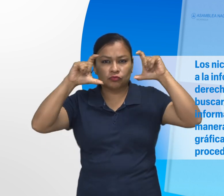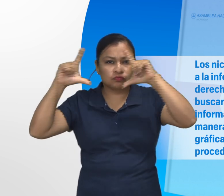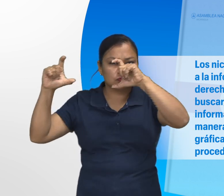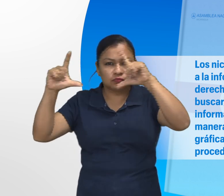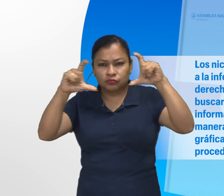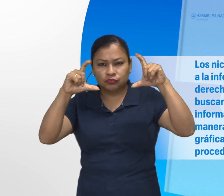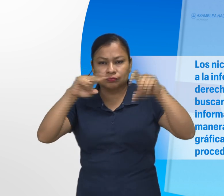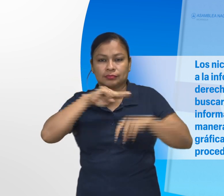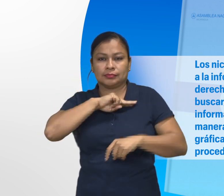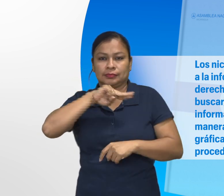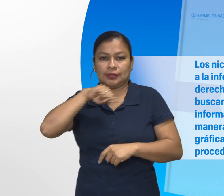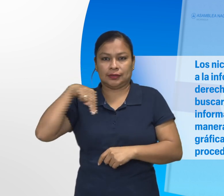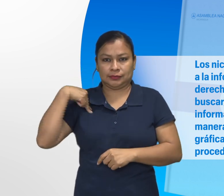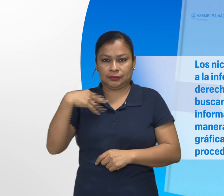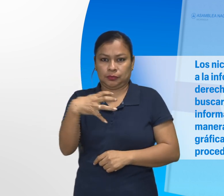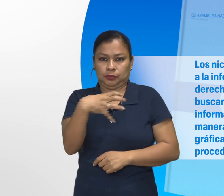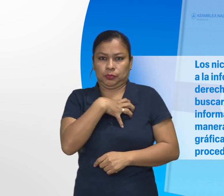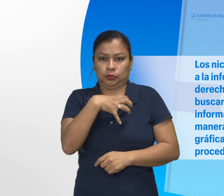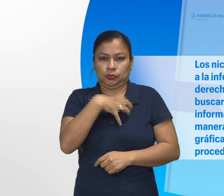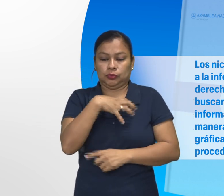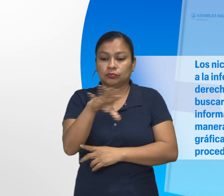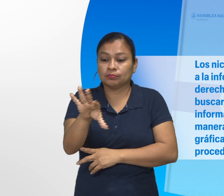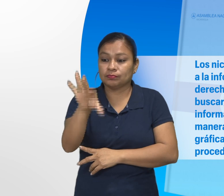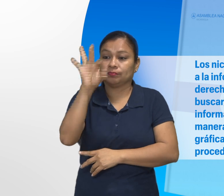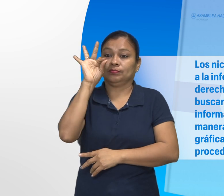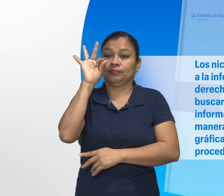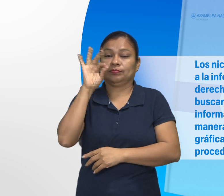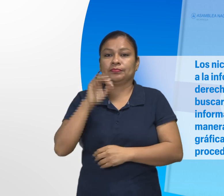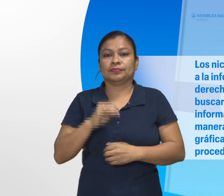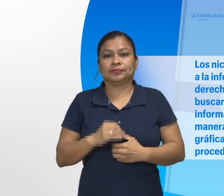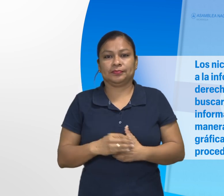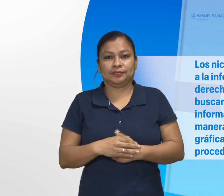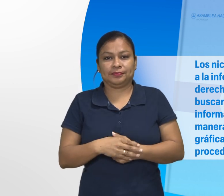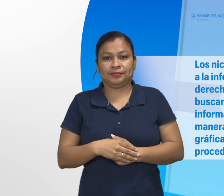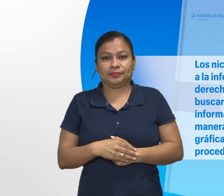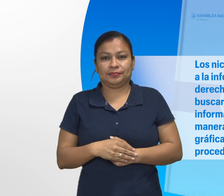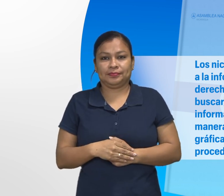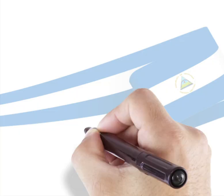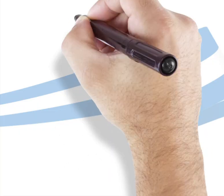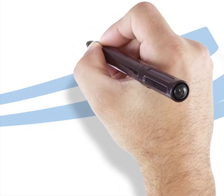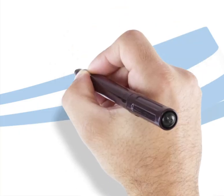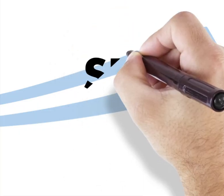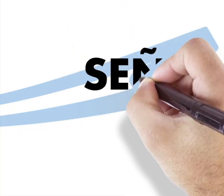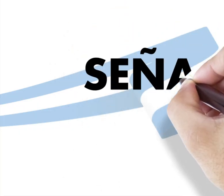gráficamente o por cualquier otro procedimiento de su elección.